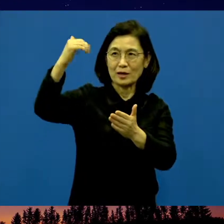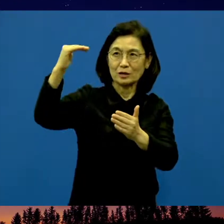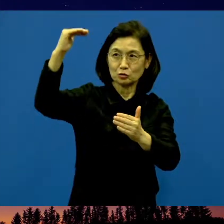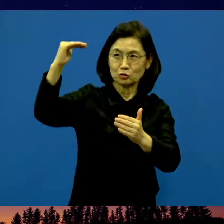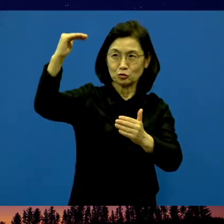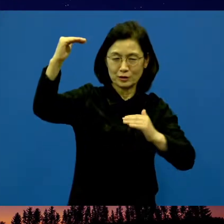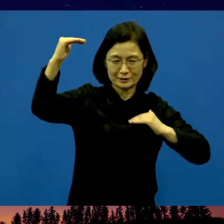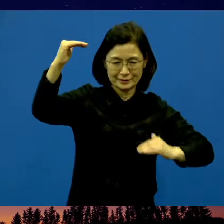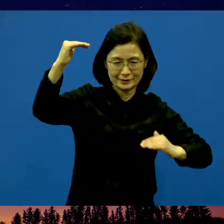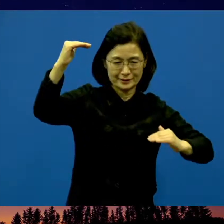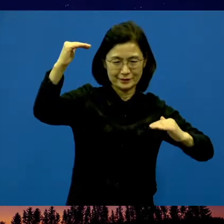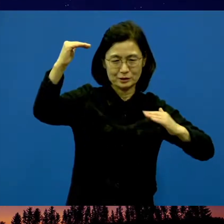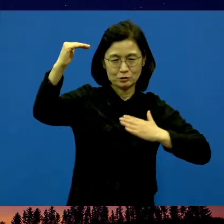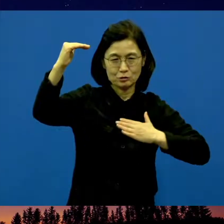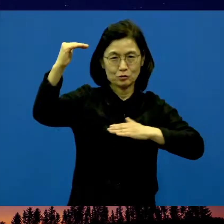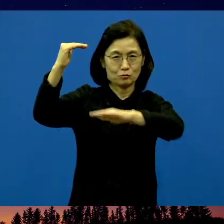말은